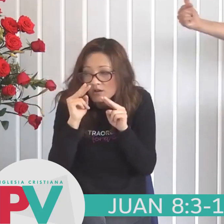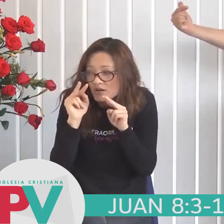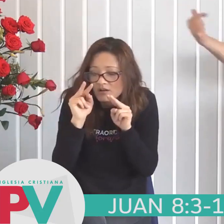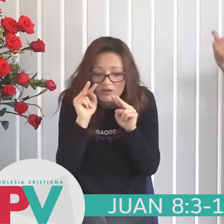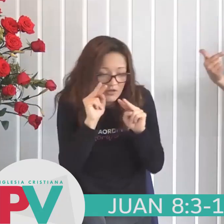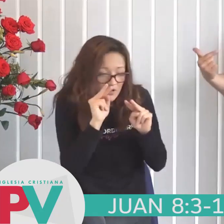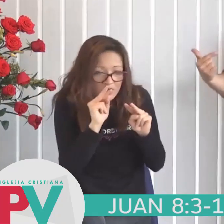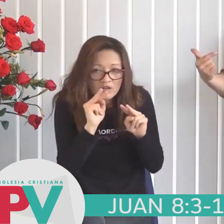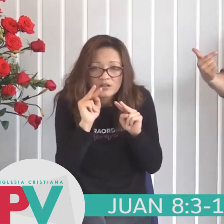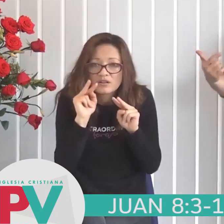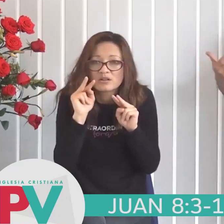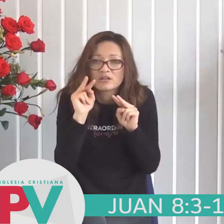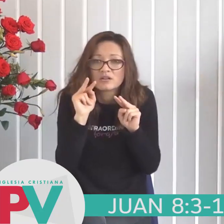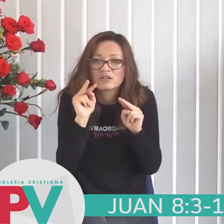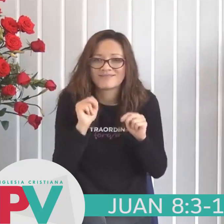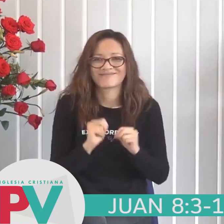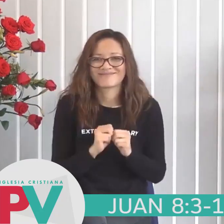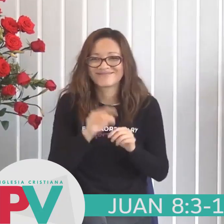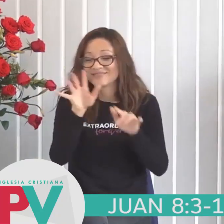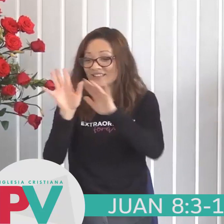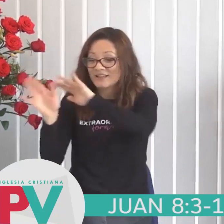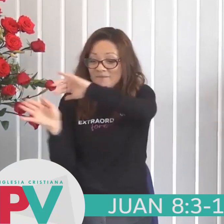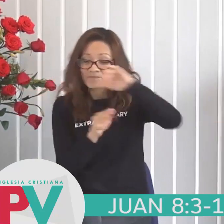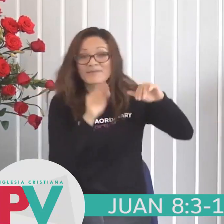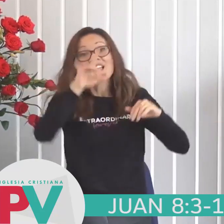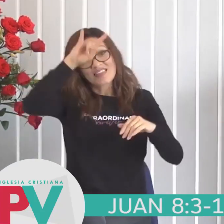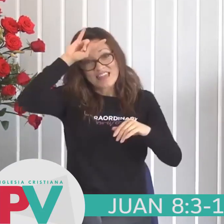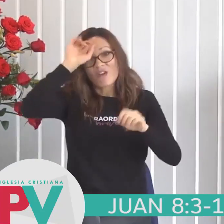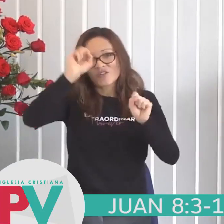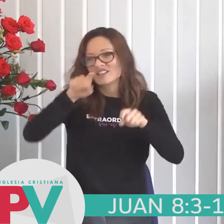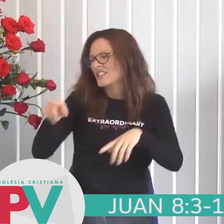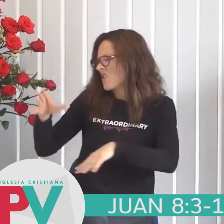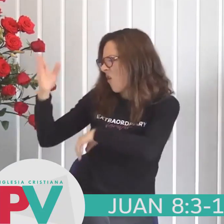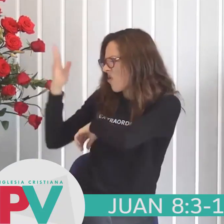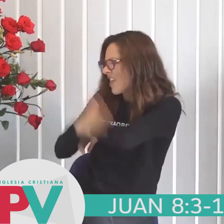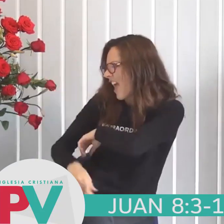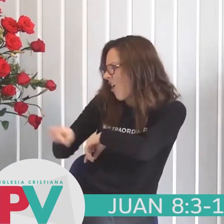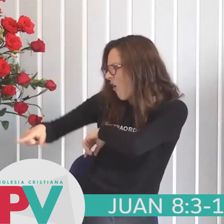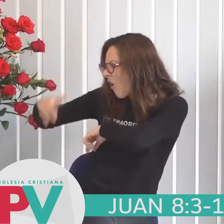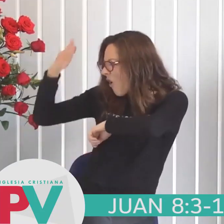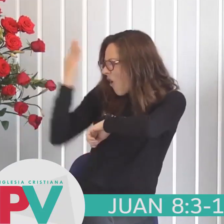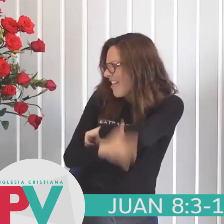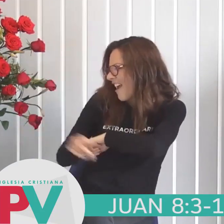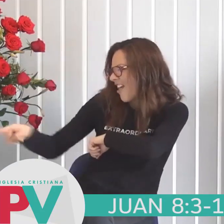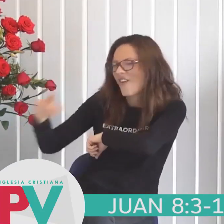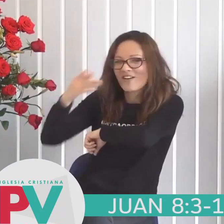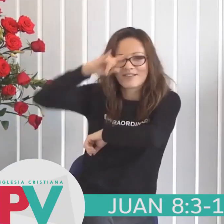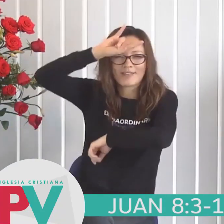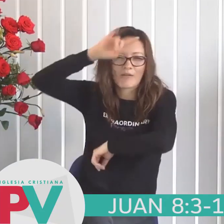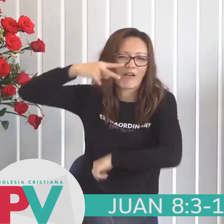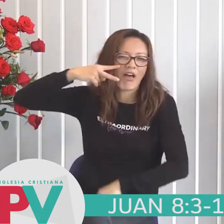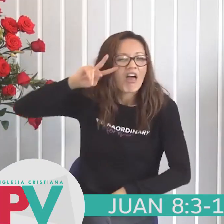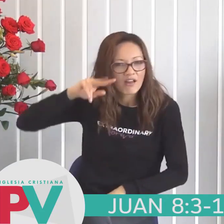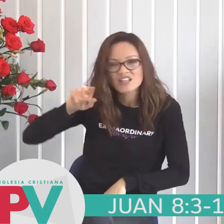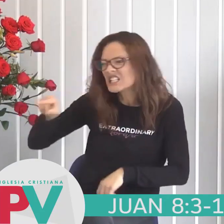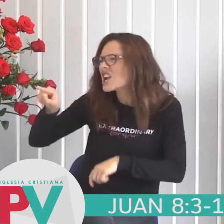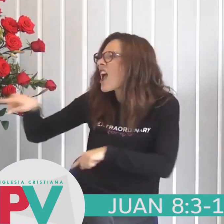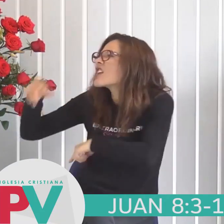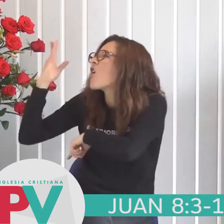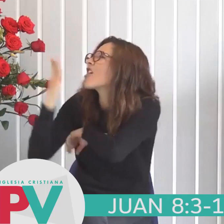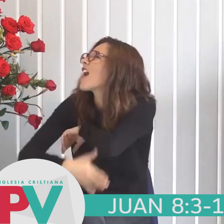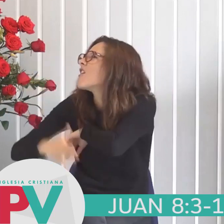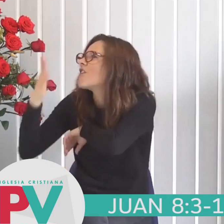Pero el diablo a usted sí lo condena, ¿no? No, diablo, es que el diablo es demasiado jodido, ¿eh? Descarado.